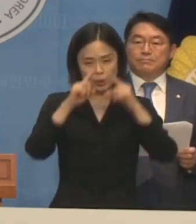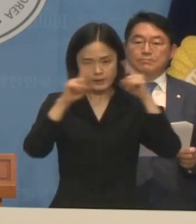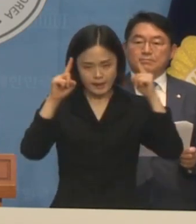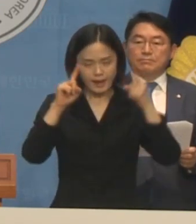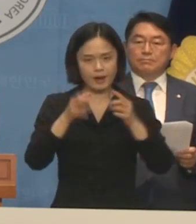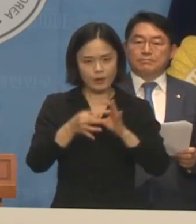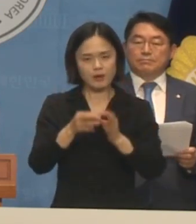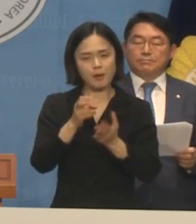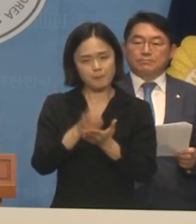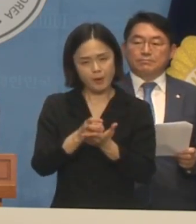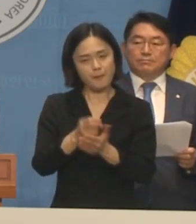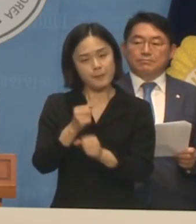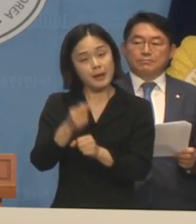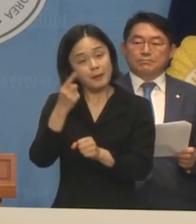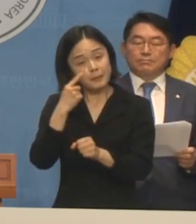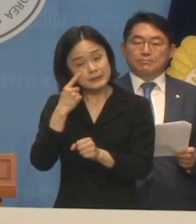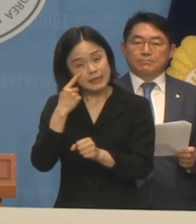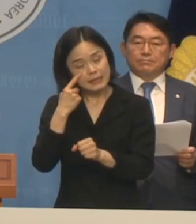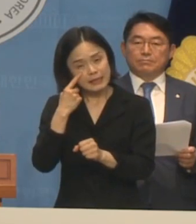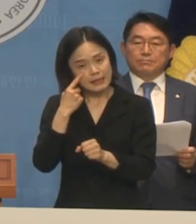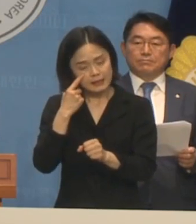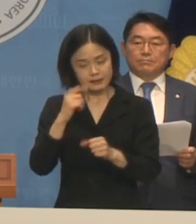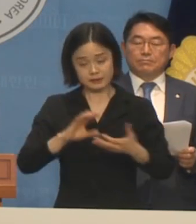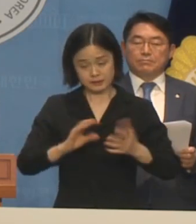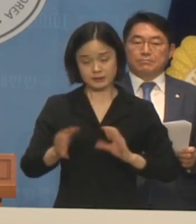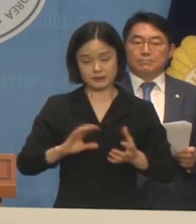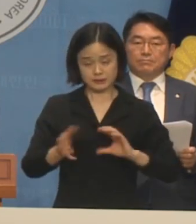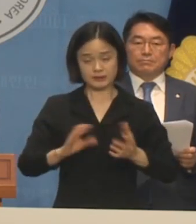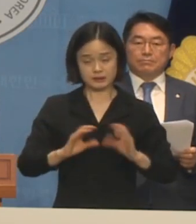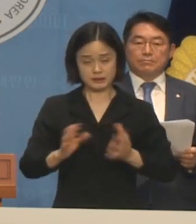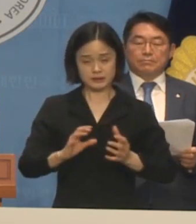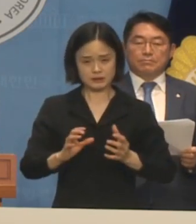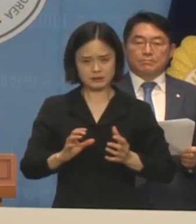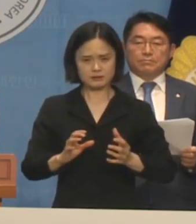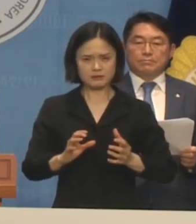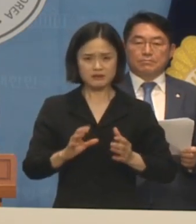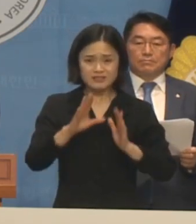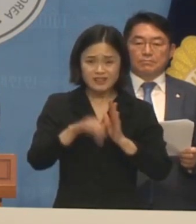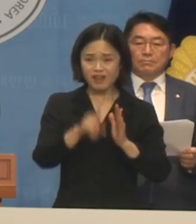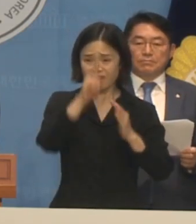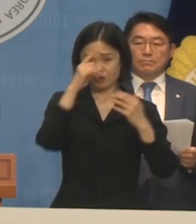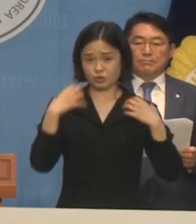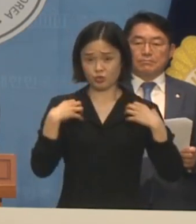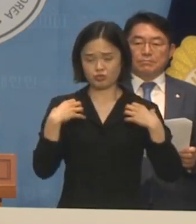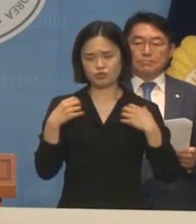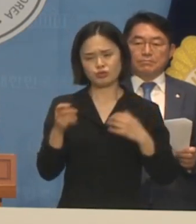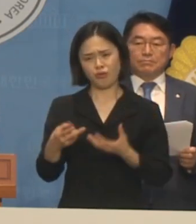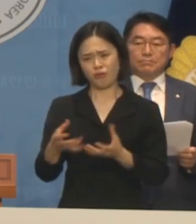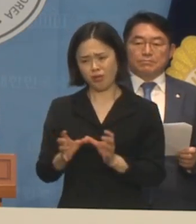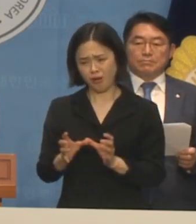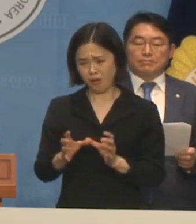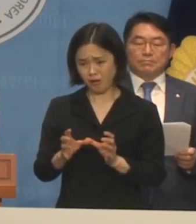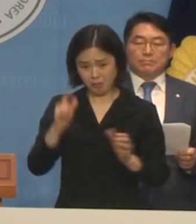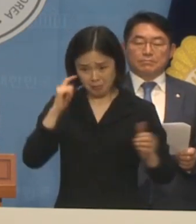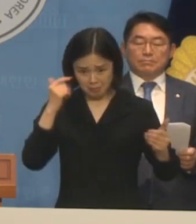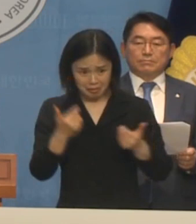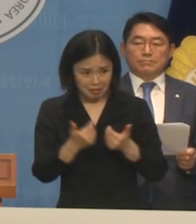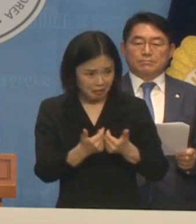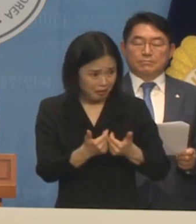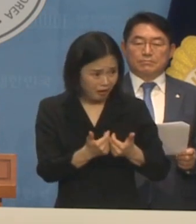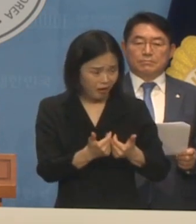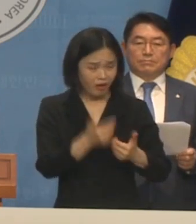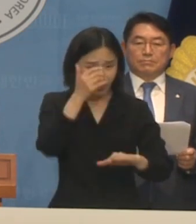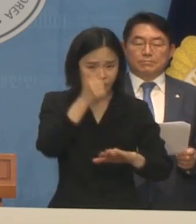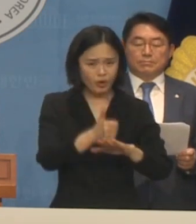관련법이 복지 전체회의를 통과했지만 정부와 여당의 반대로 끝내 임기 만료로 폐기됐습니다.